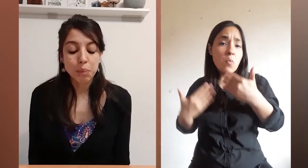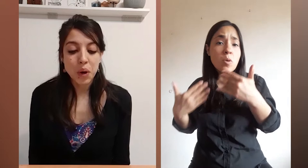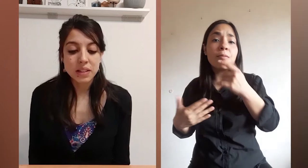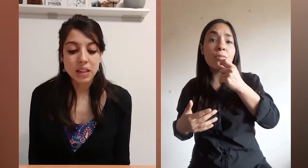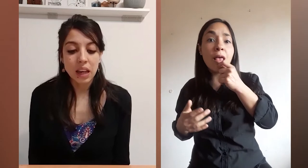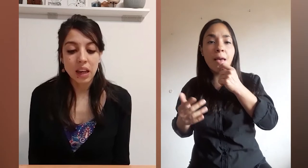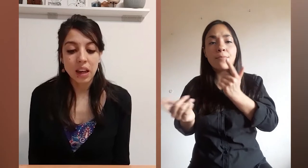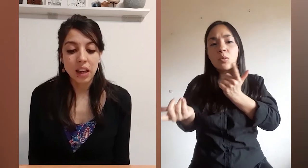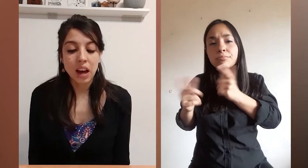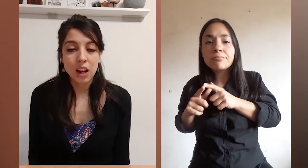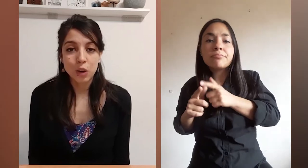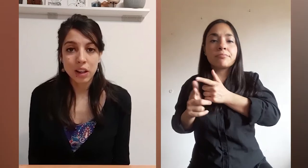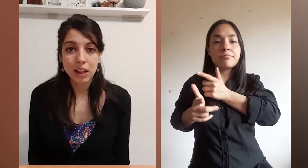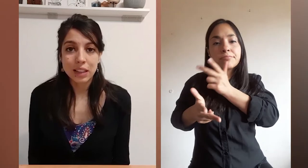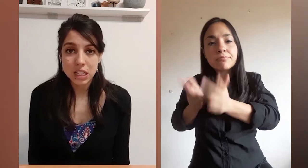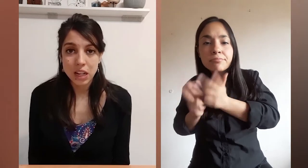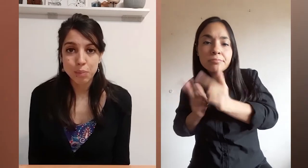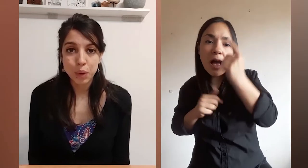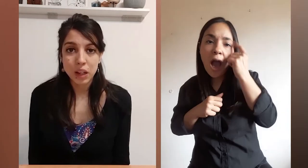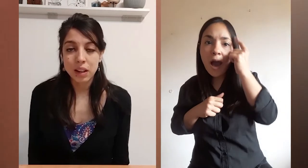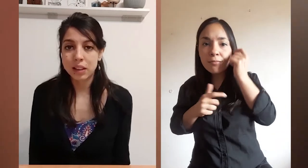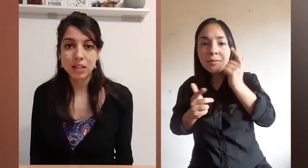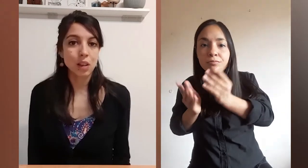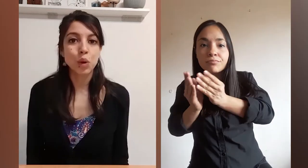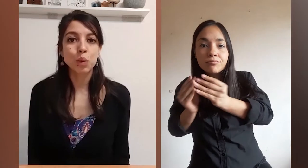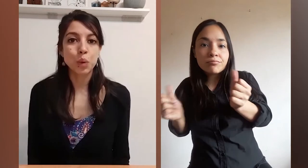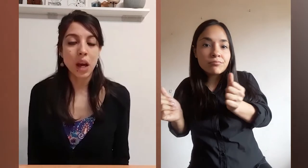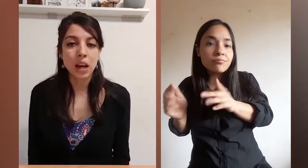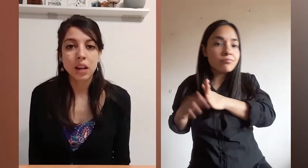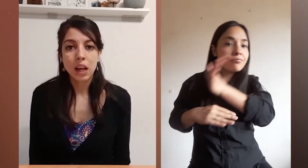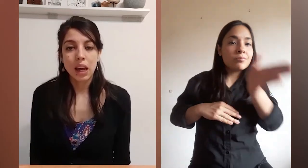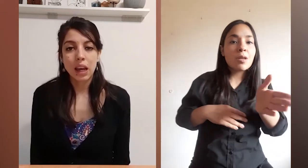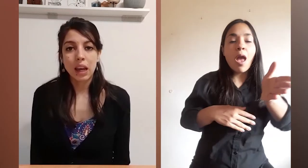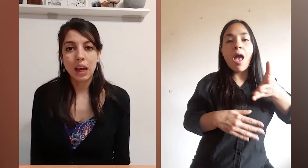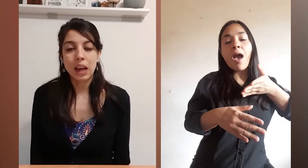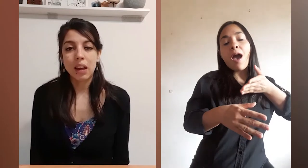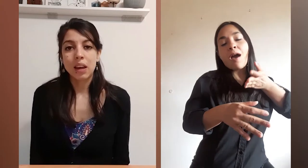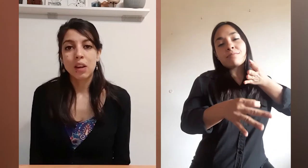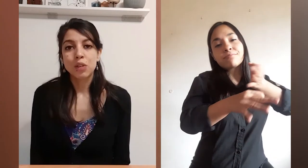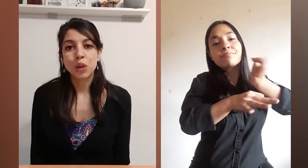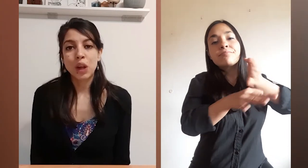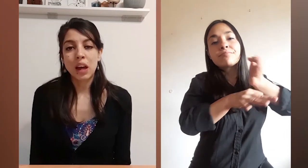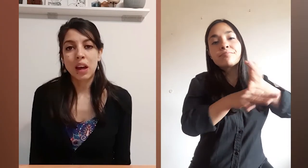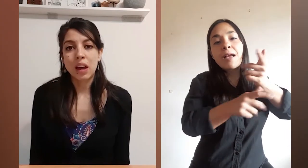también después, a la hora del taller, poder desestructurar